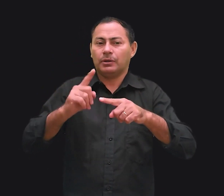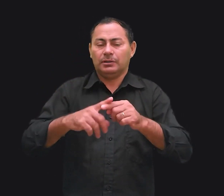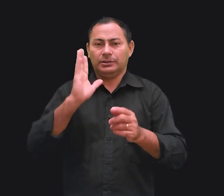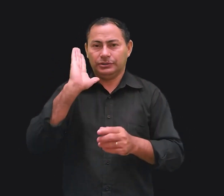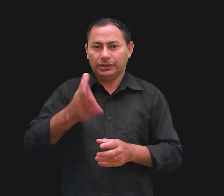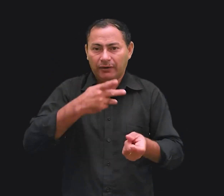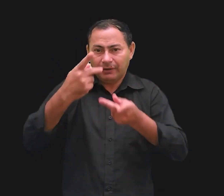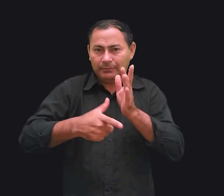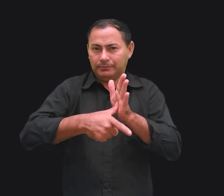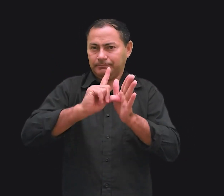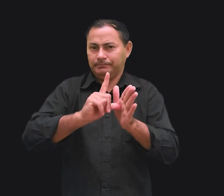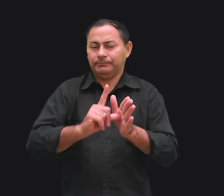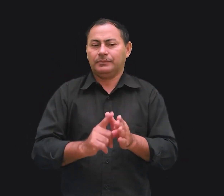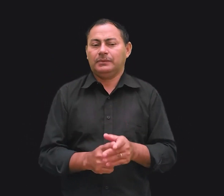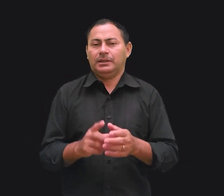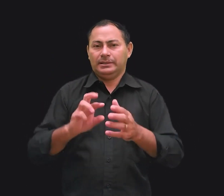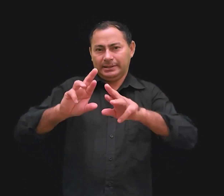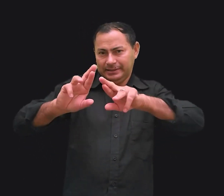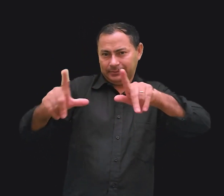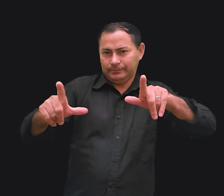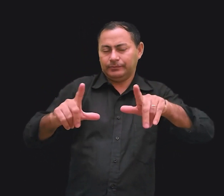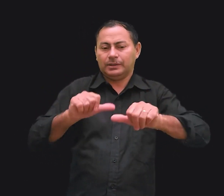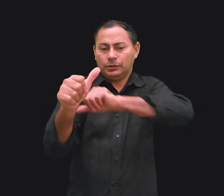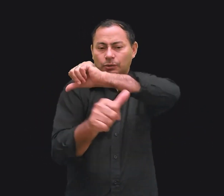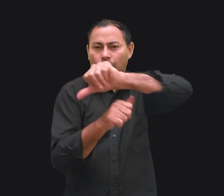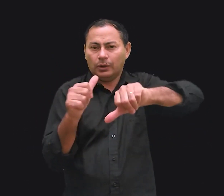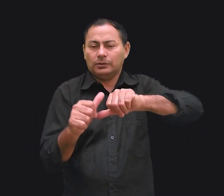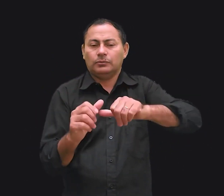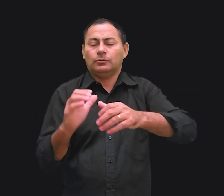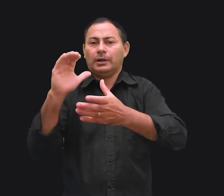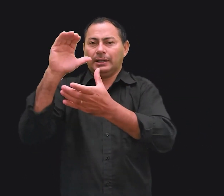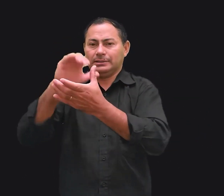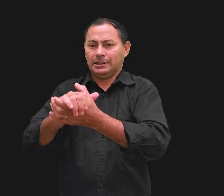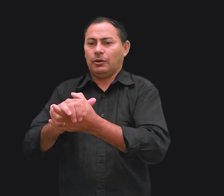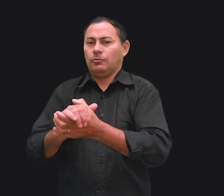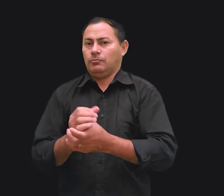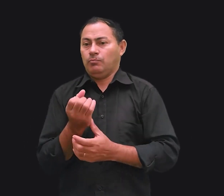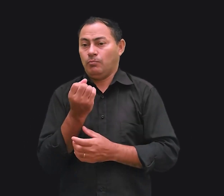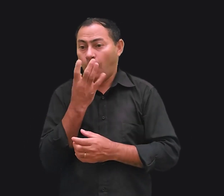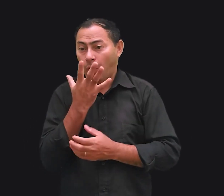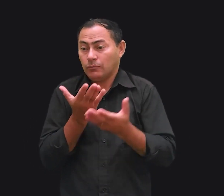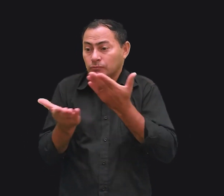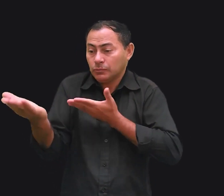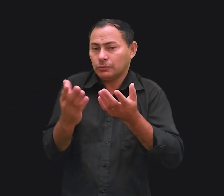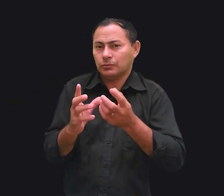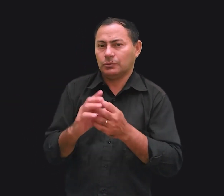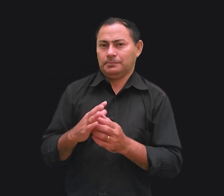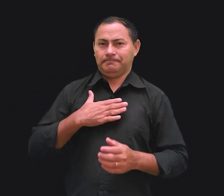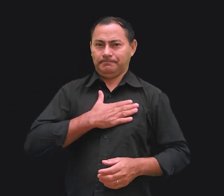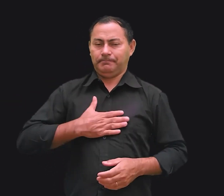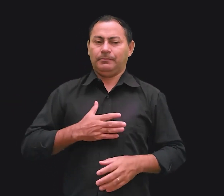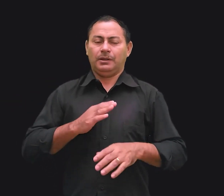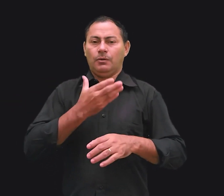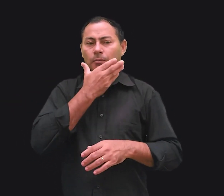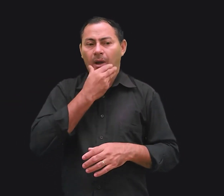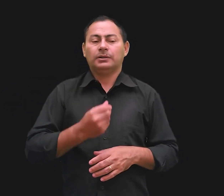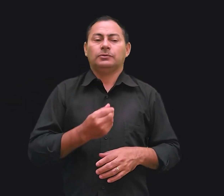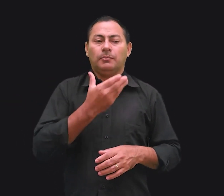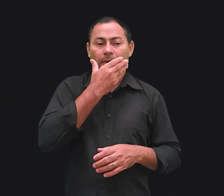diferentes porque, como já dissemos antes, são essas diferenças que tornam um cônjuge atraente para o outro. Um macho é um